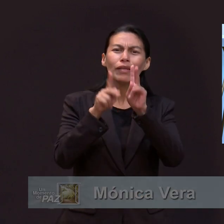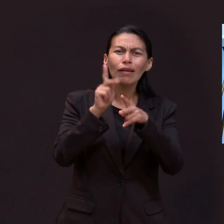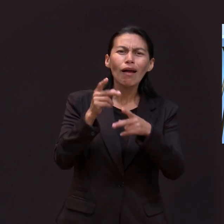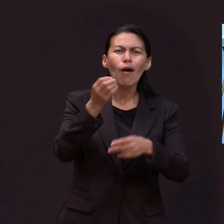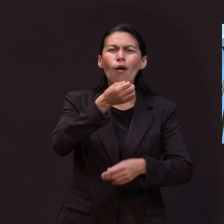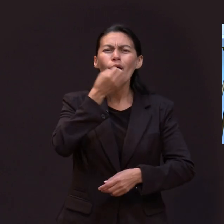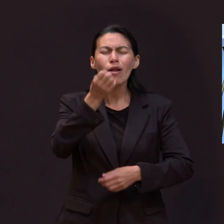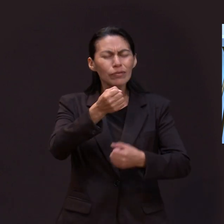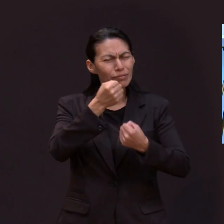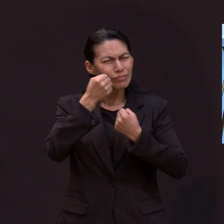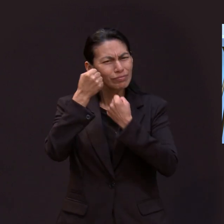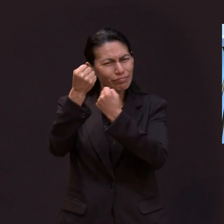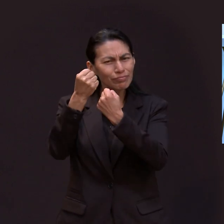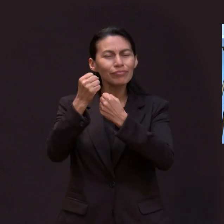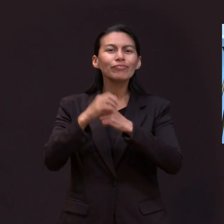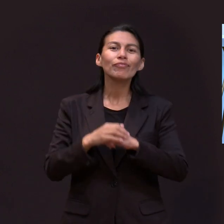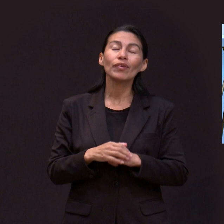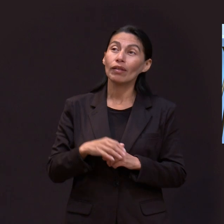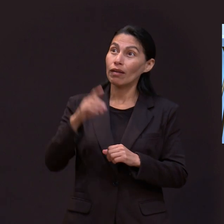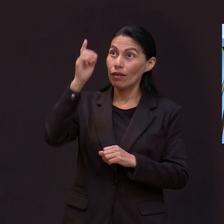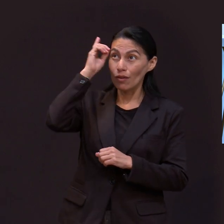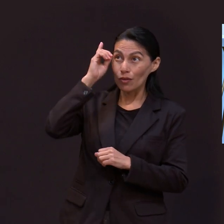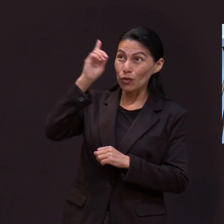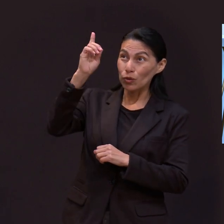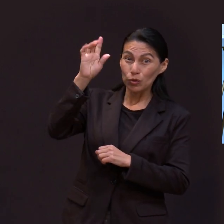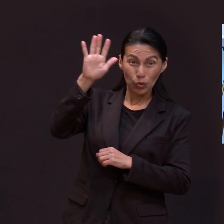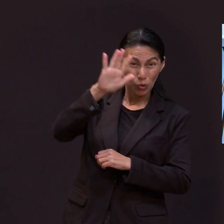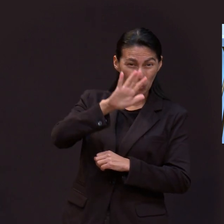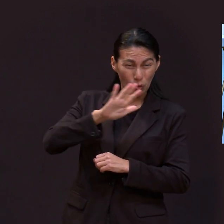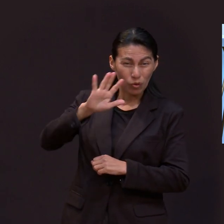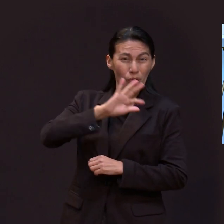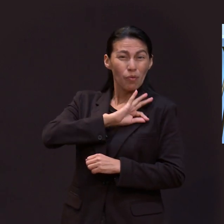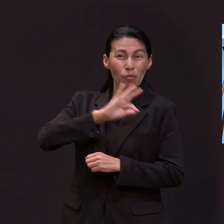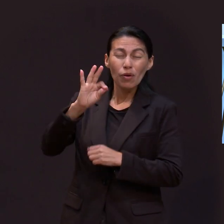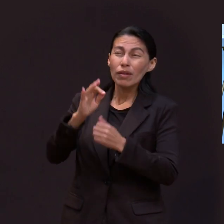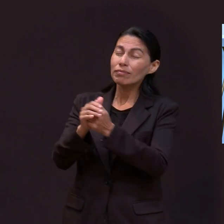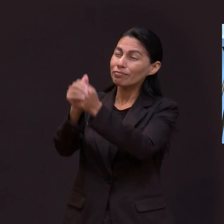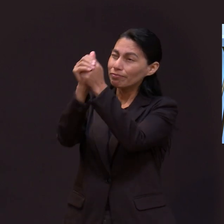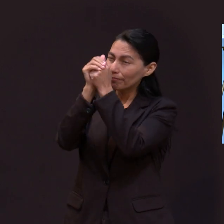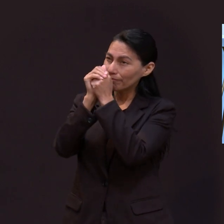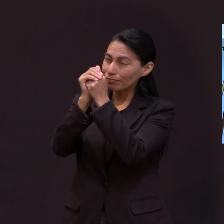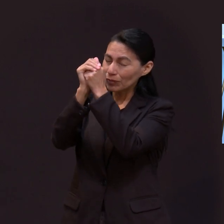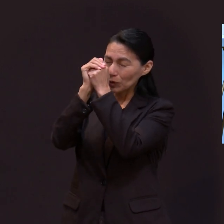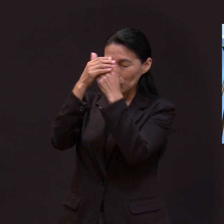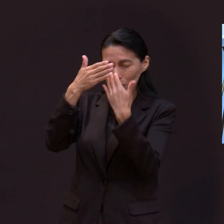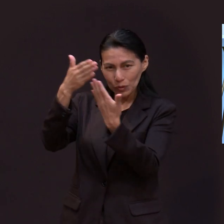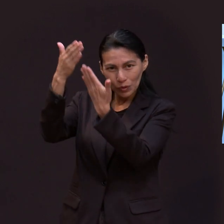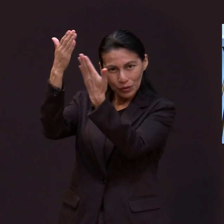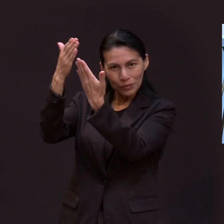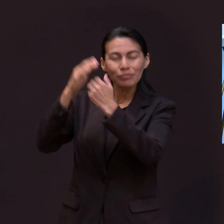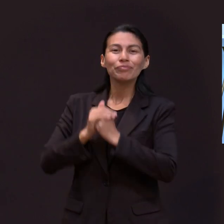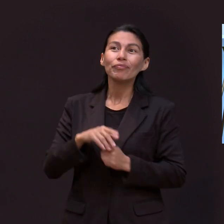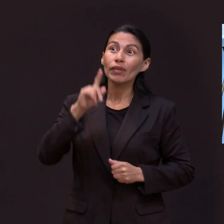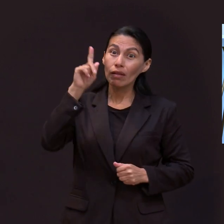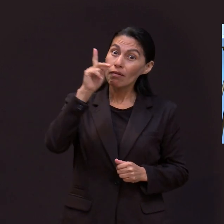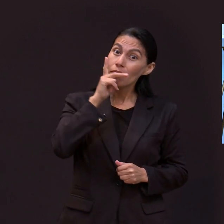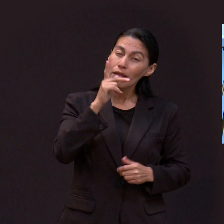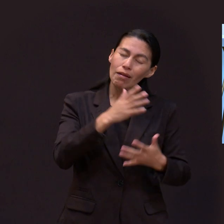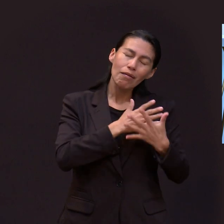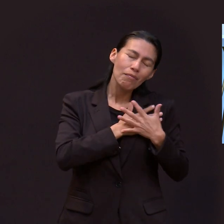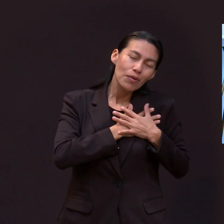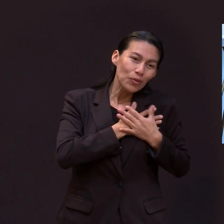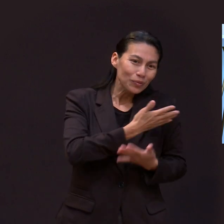y adorar al dios verdadero al dios todopoderoso padre amante de todos nosotros